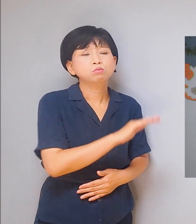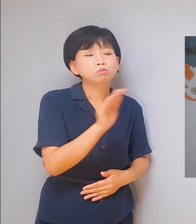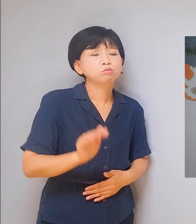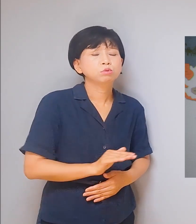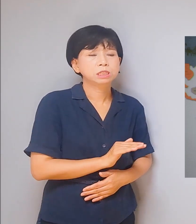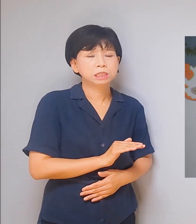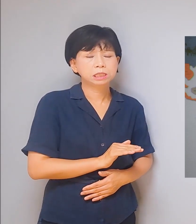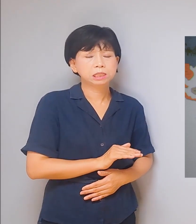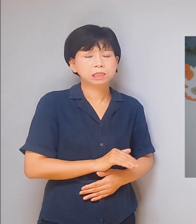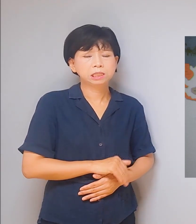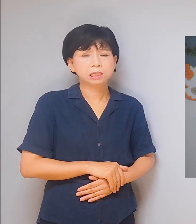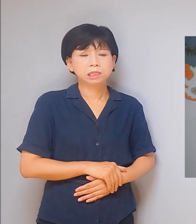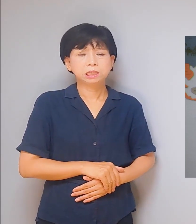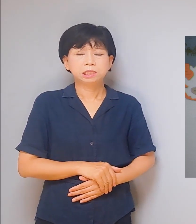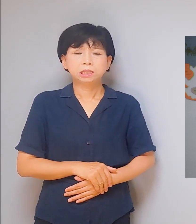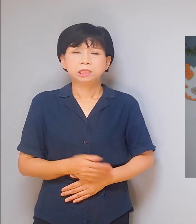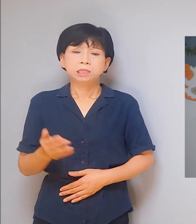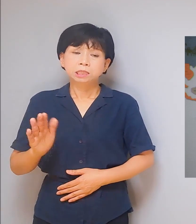우리의 인생인데